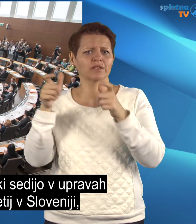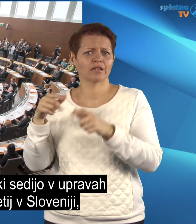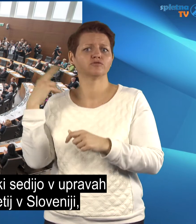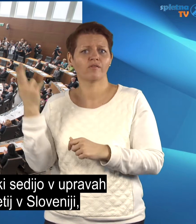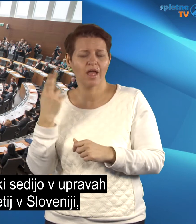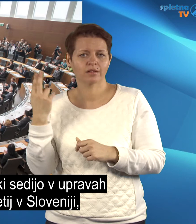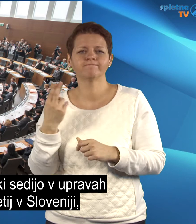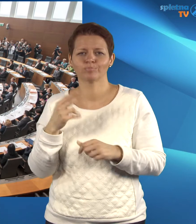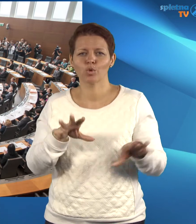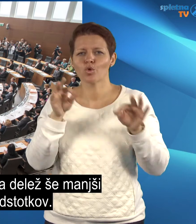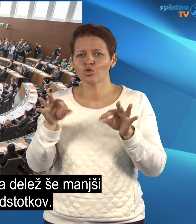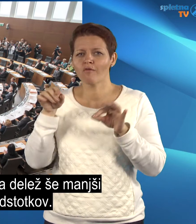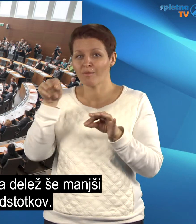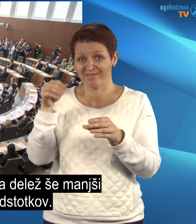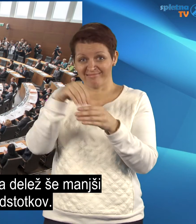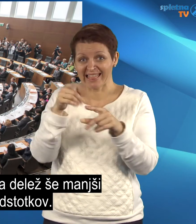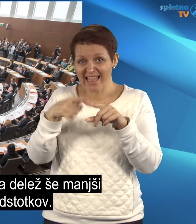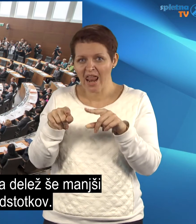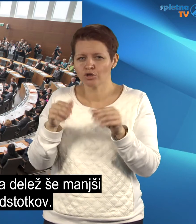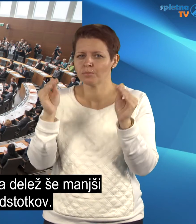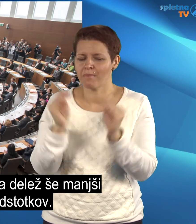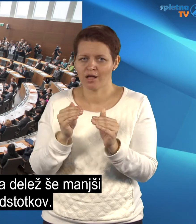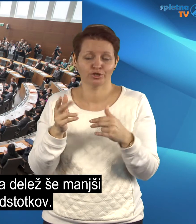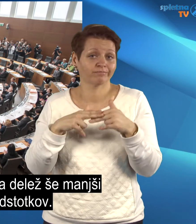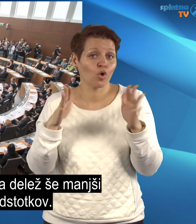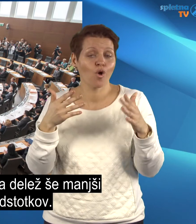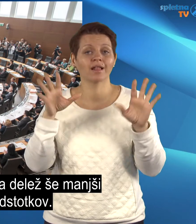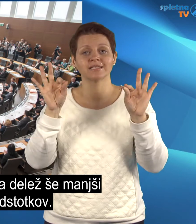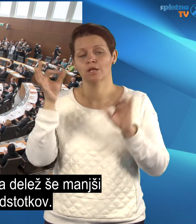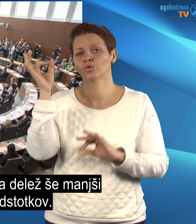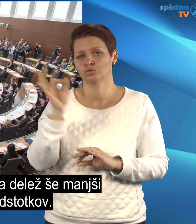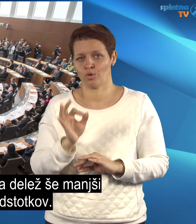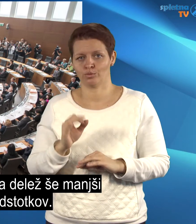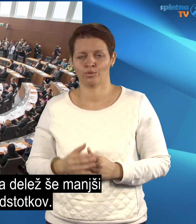je ta delež še manjši, okoli 10%.